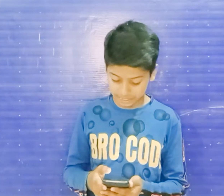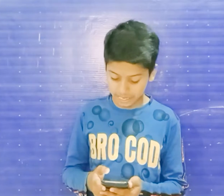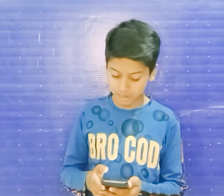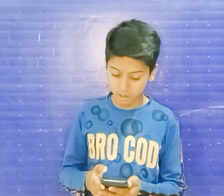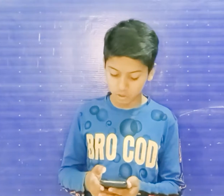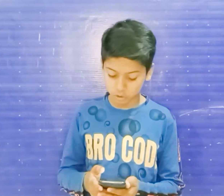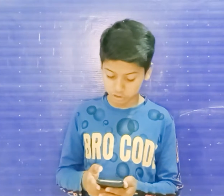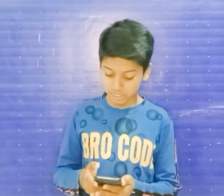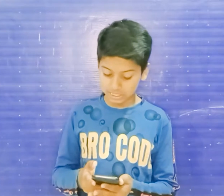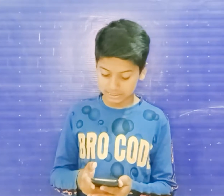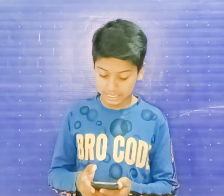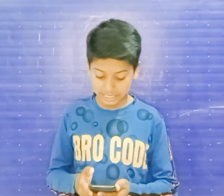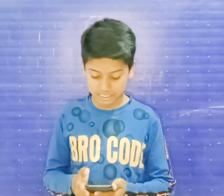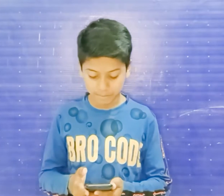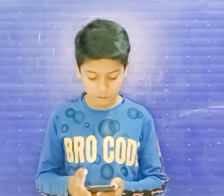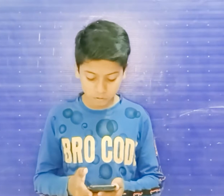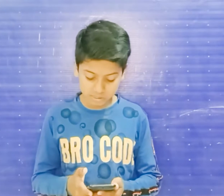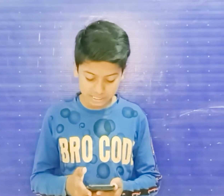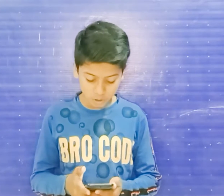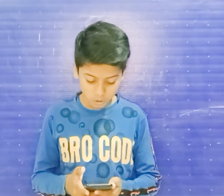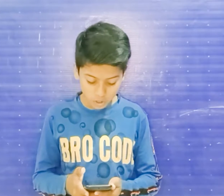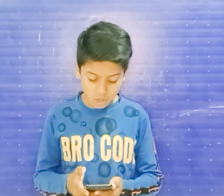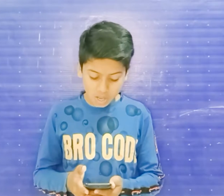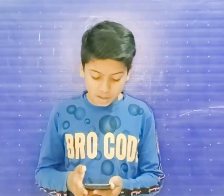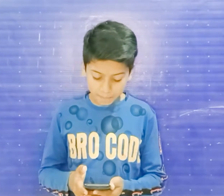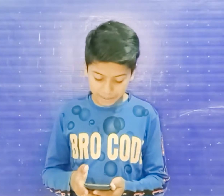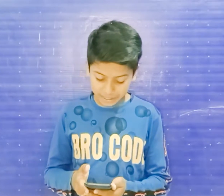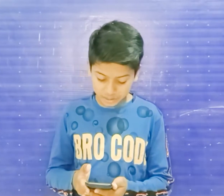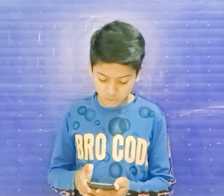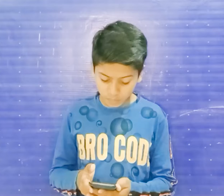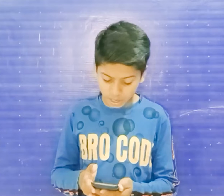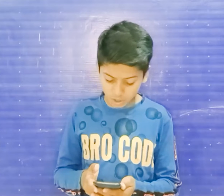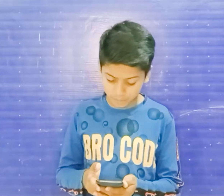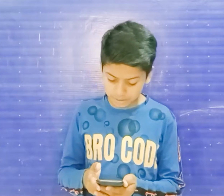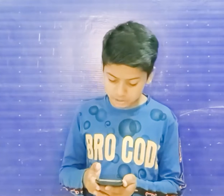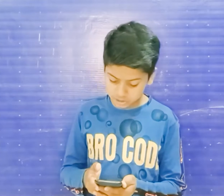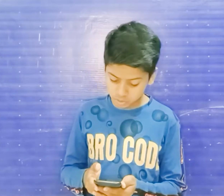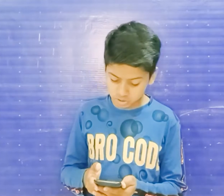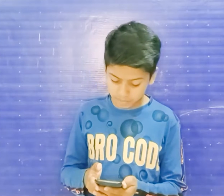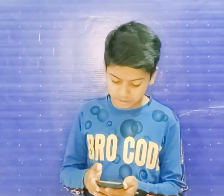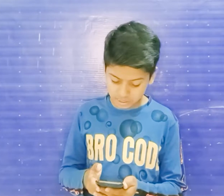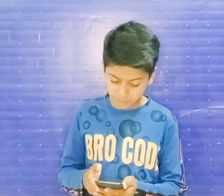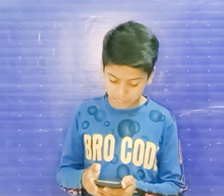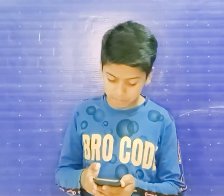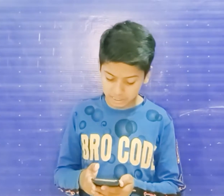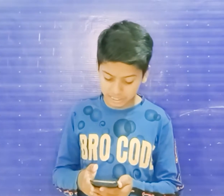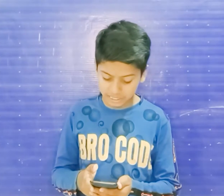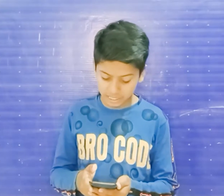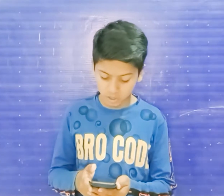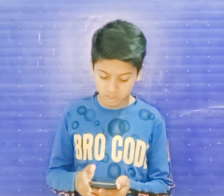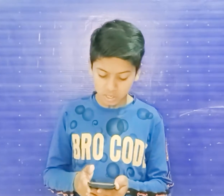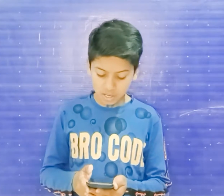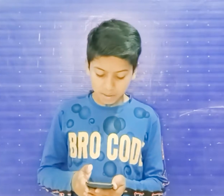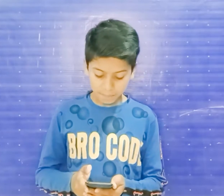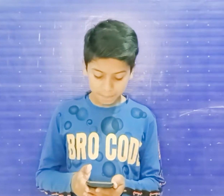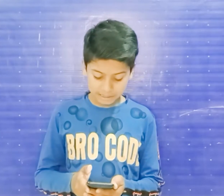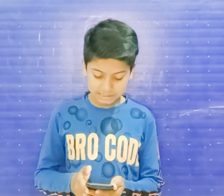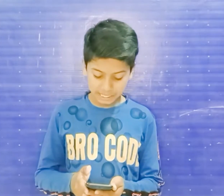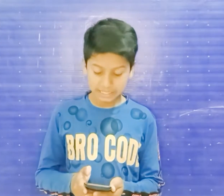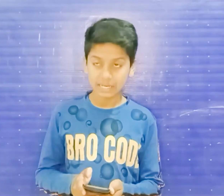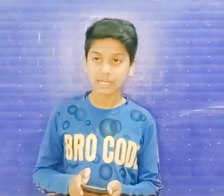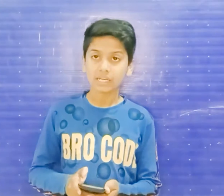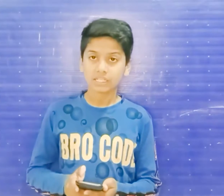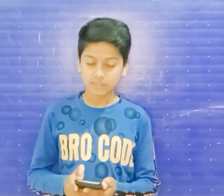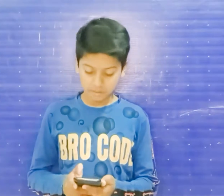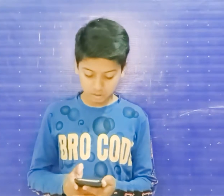कर रहे हैं और घोषणा करते हैं कि बहुत से लोगों, बड़े युवा और बच्चे सुसमाचार प्राप्त करेंगे और